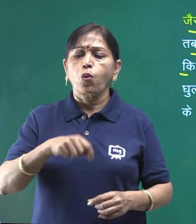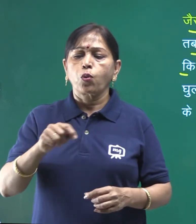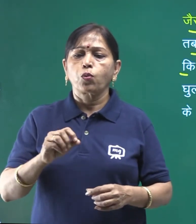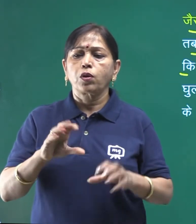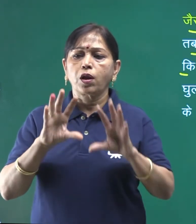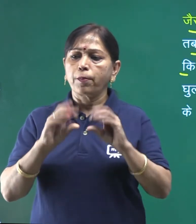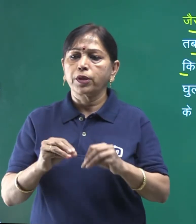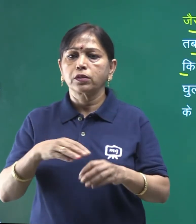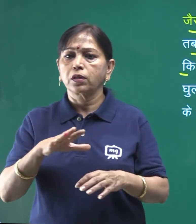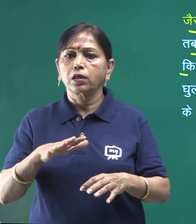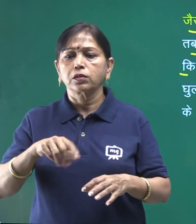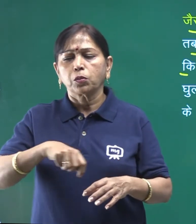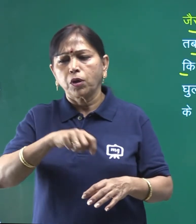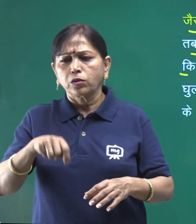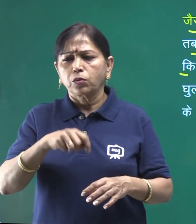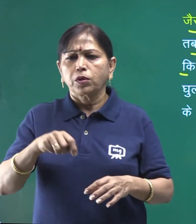दे।